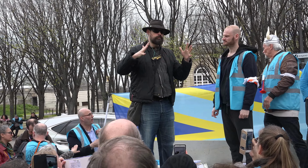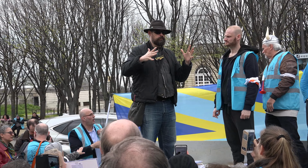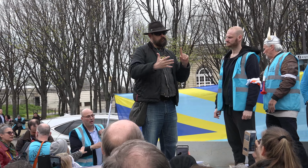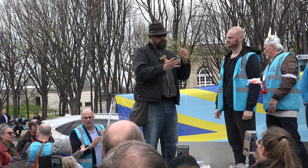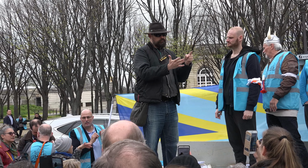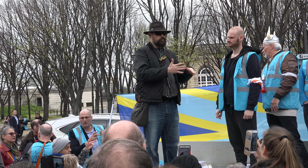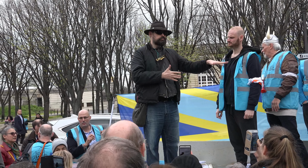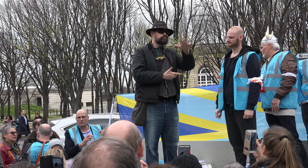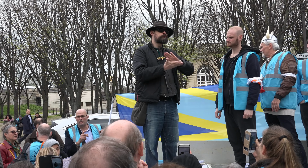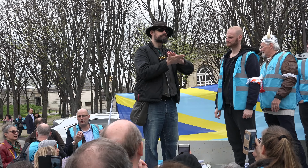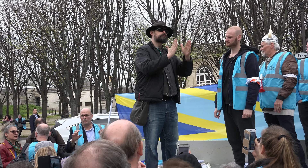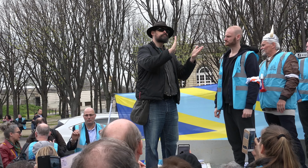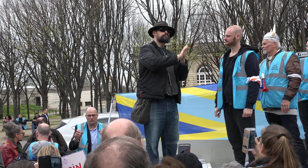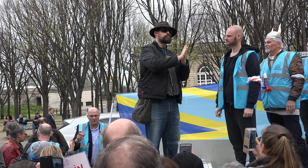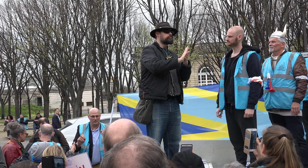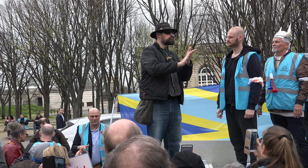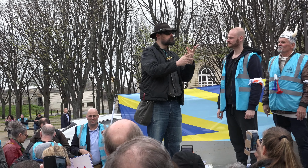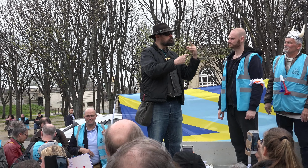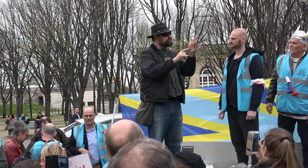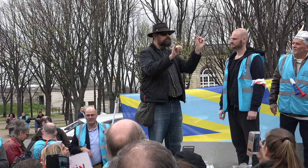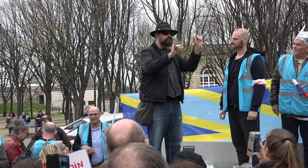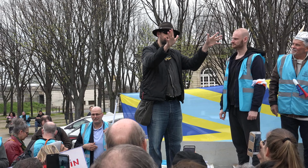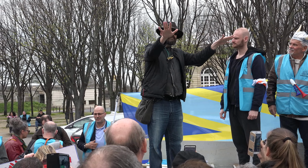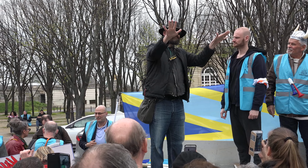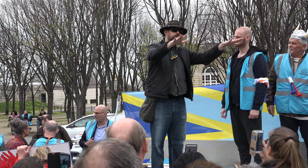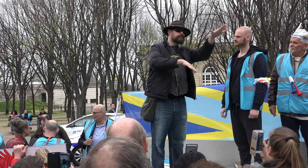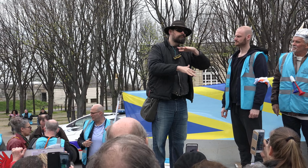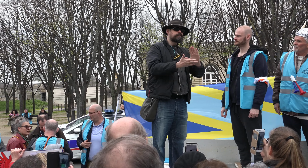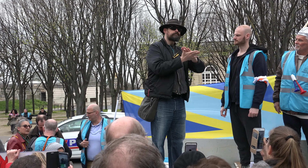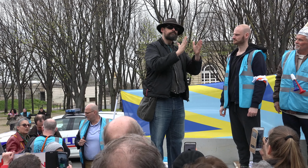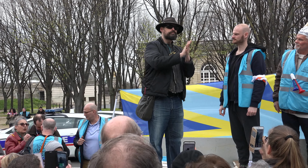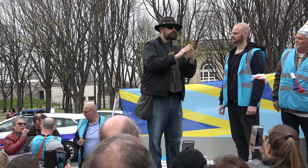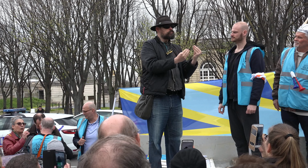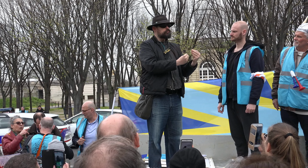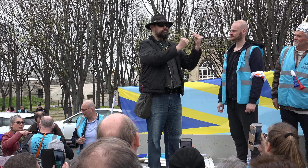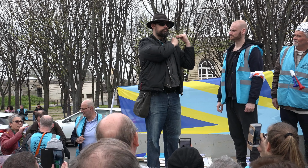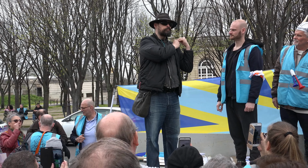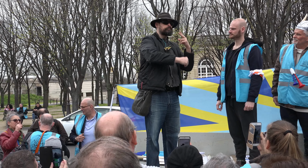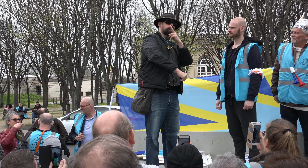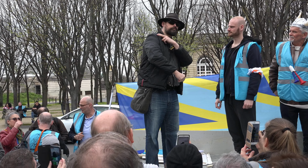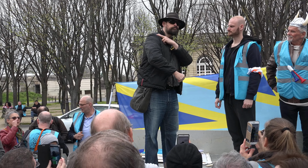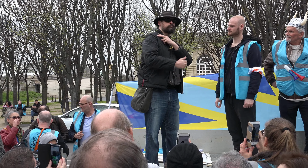Il est important pour que les personnes sourdes, aveugles et sourdes-uchères puissent s'intégrer, qu'elles aient accès